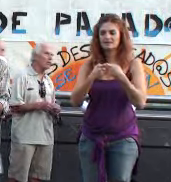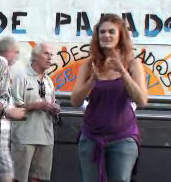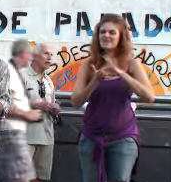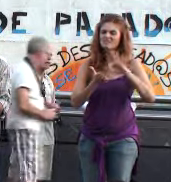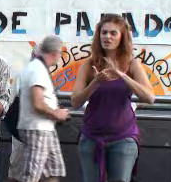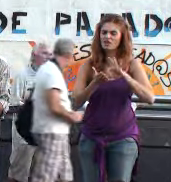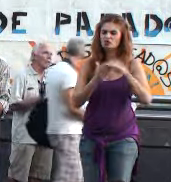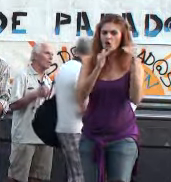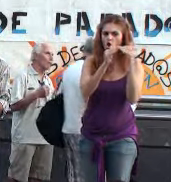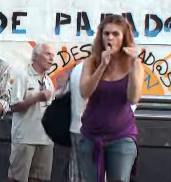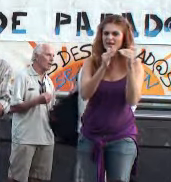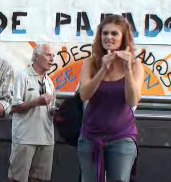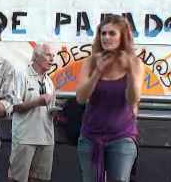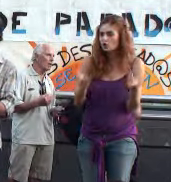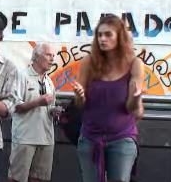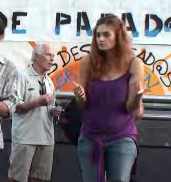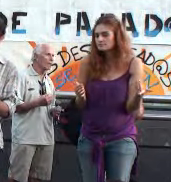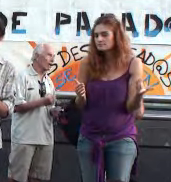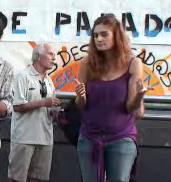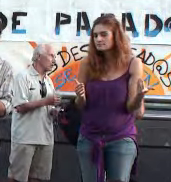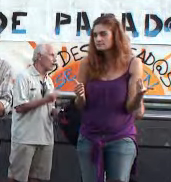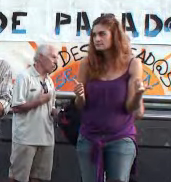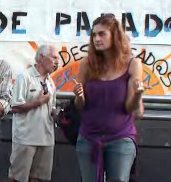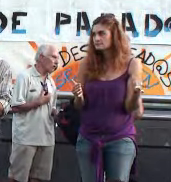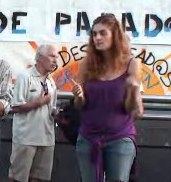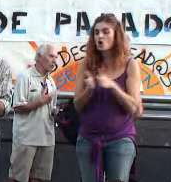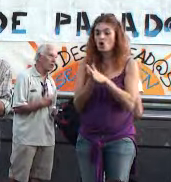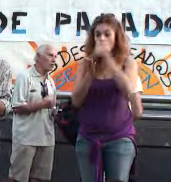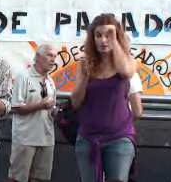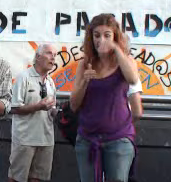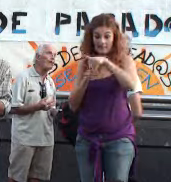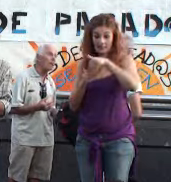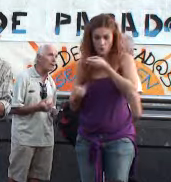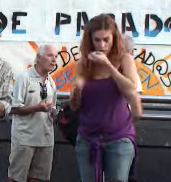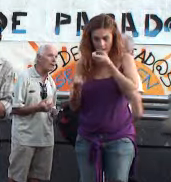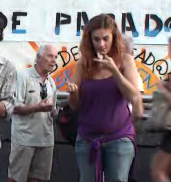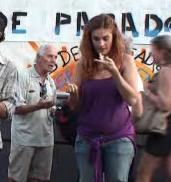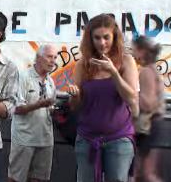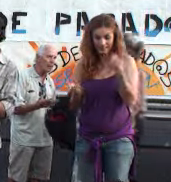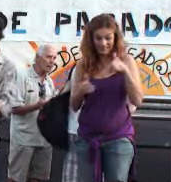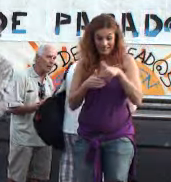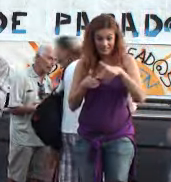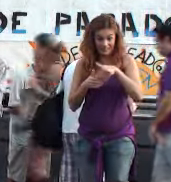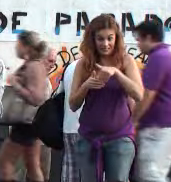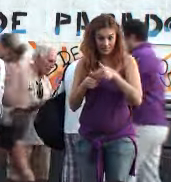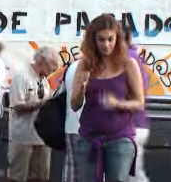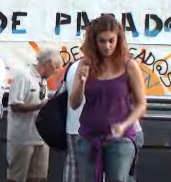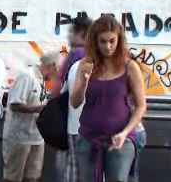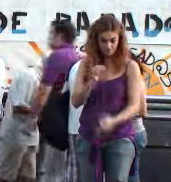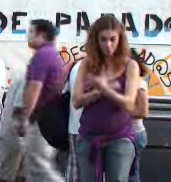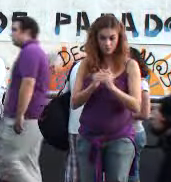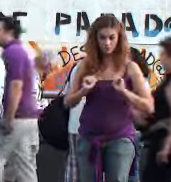domésticos, Sinergias, de la que os hablará a continuación otro compañero y que está en fase de lanzamiento.